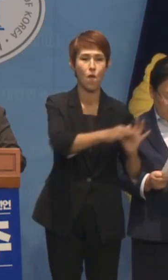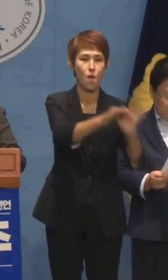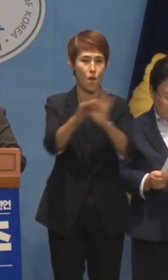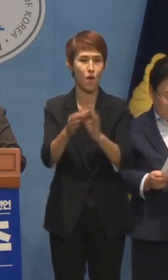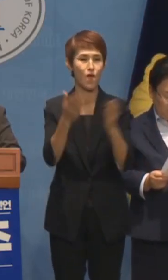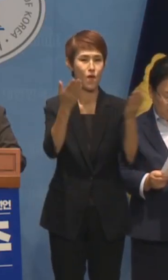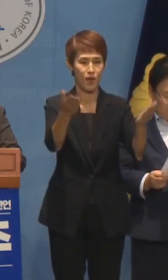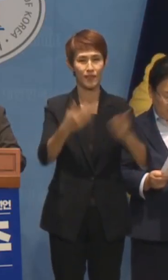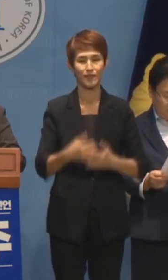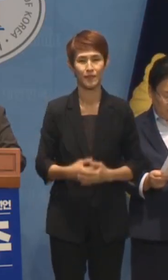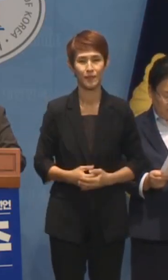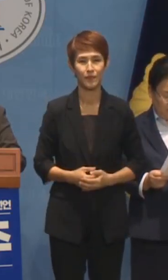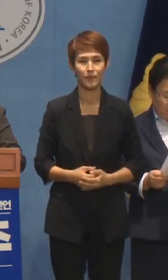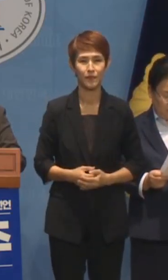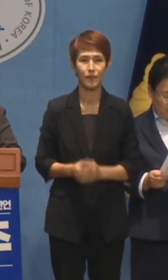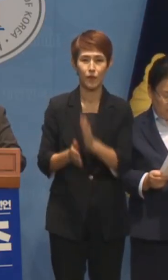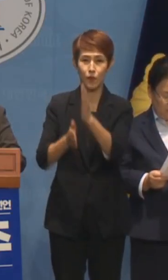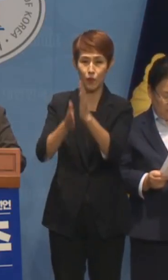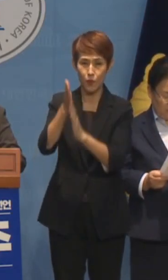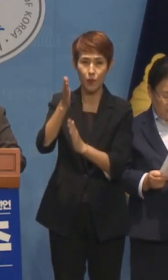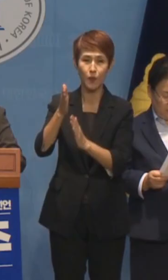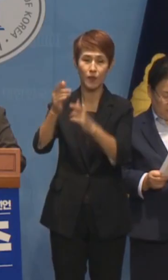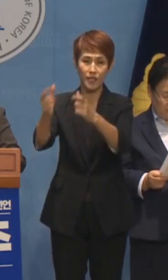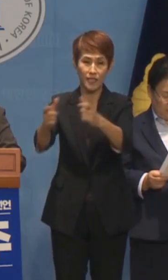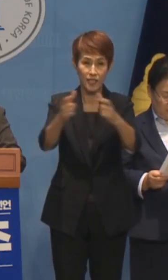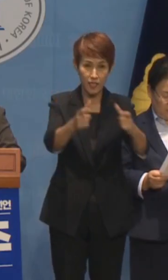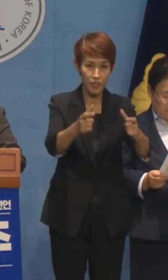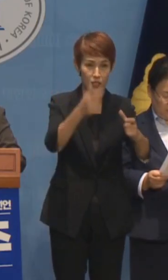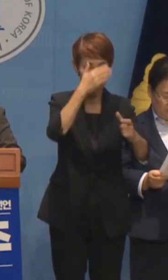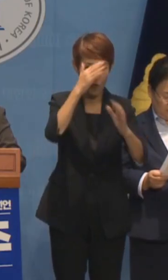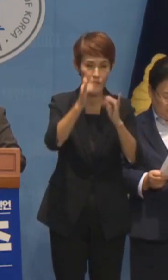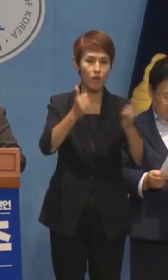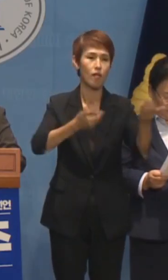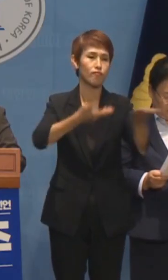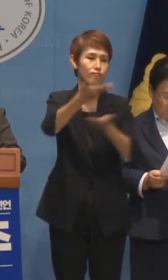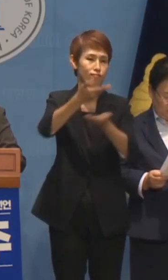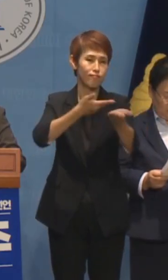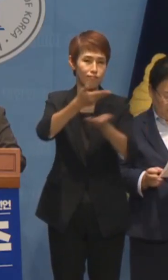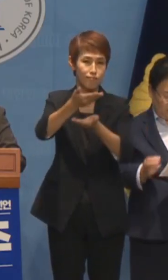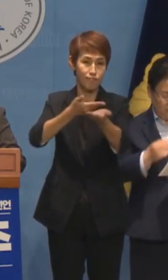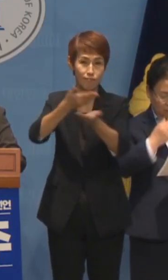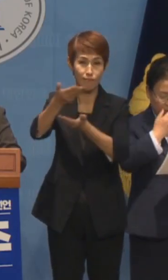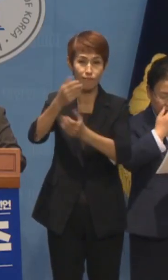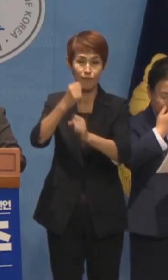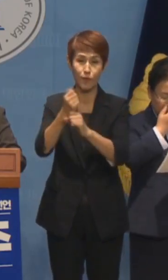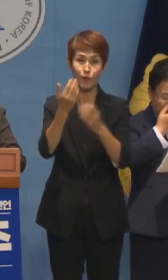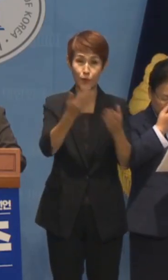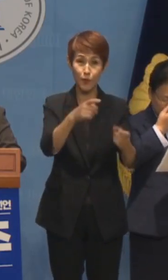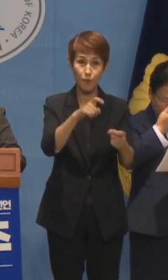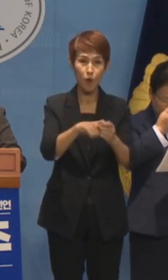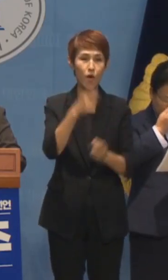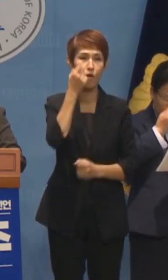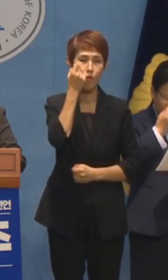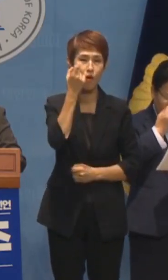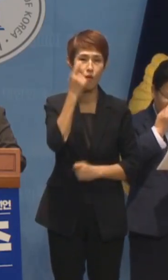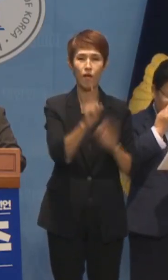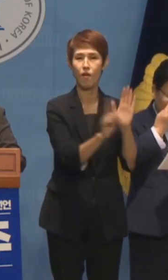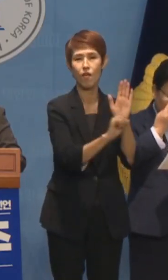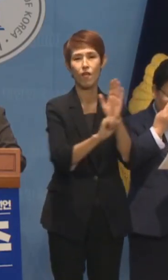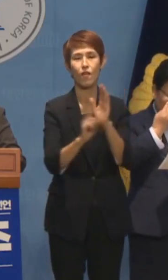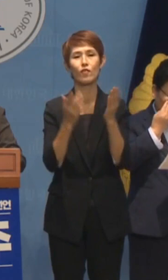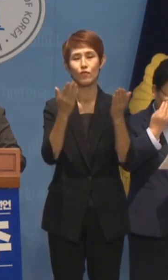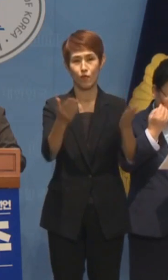것입니다. 도시군구 청년위원회 간의 소통과 그리고 원활한 교류를 위해 월간 뉴스레터를